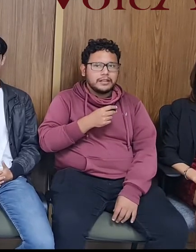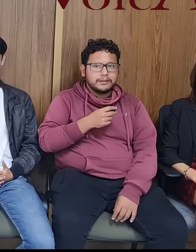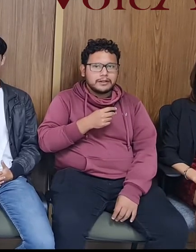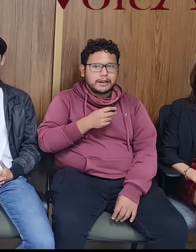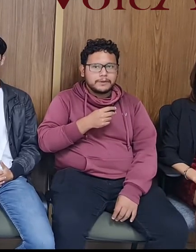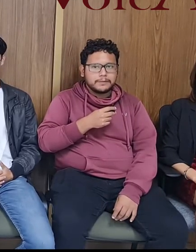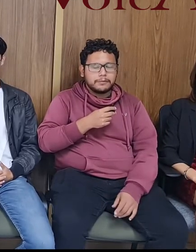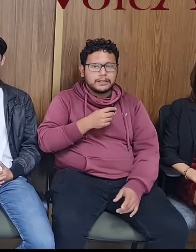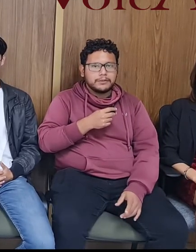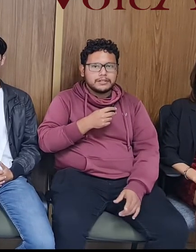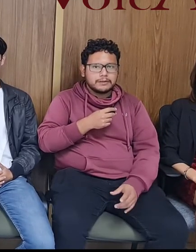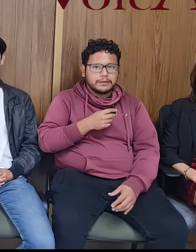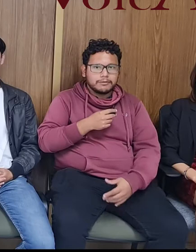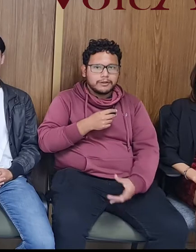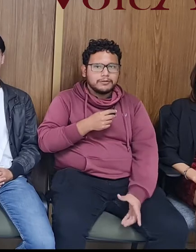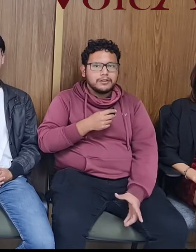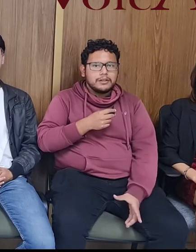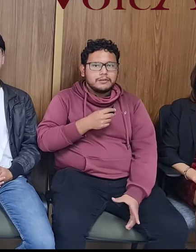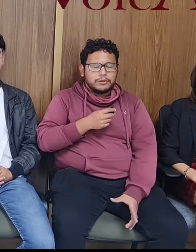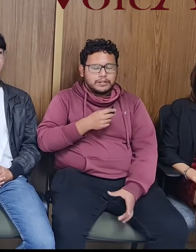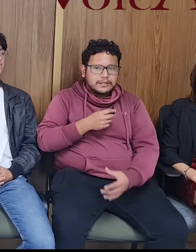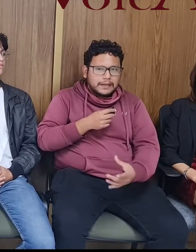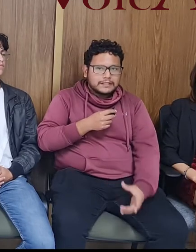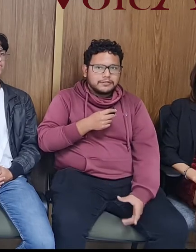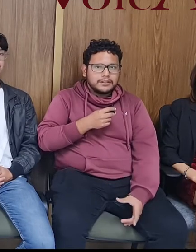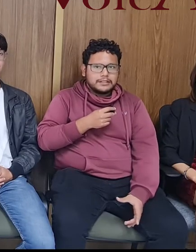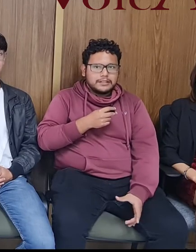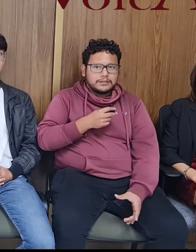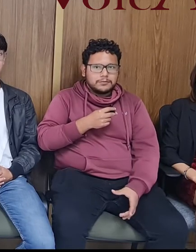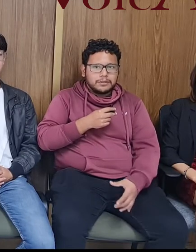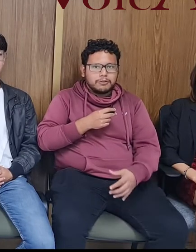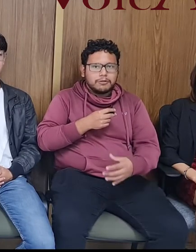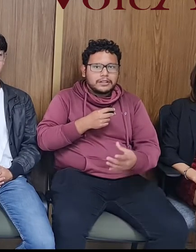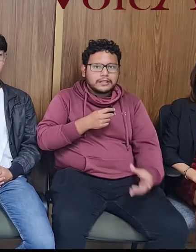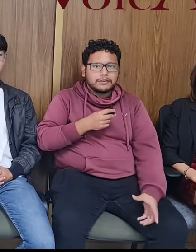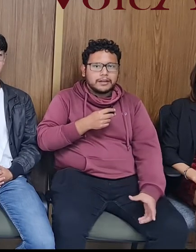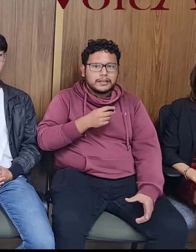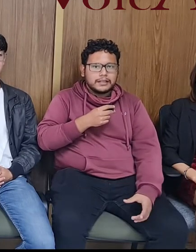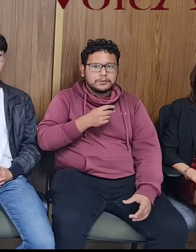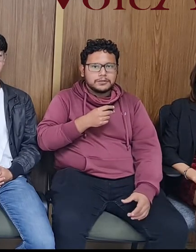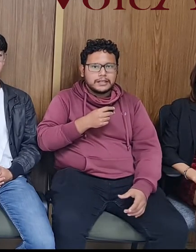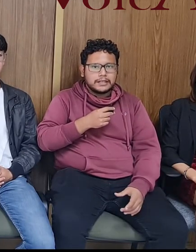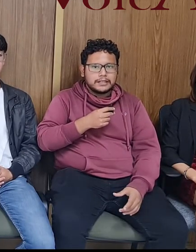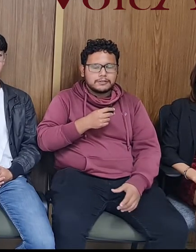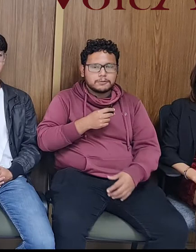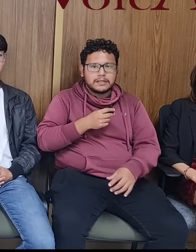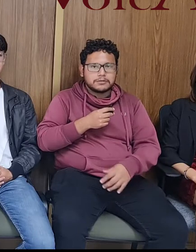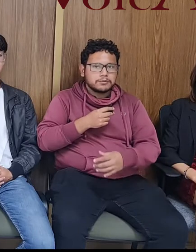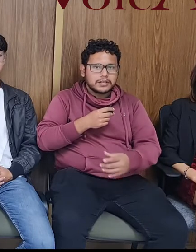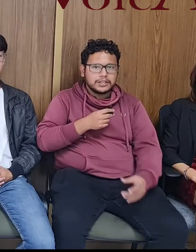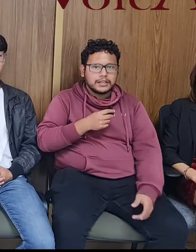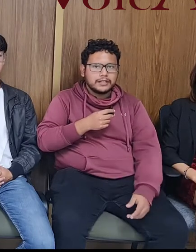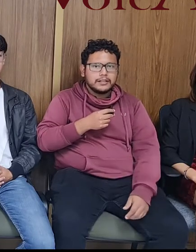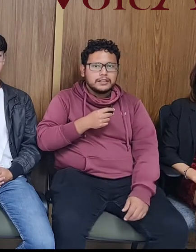equipo, y el principal objetivo de este videojuego, bueno de esta aplicación, es un videojuego didáctico en el que tú sigues los